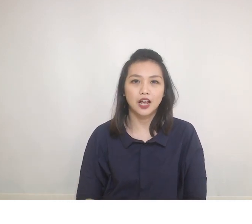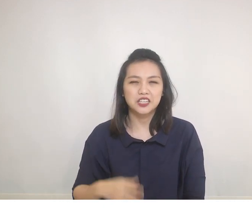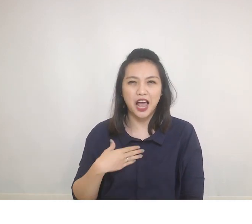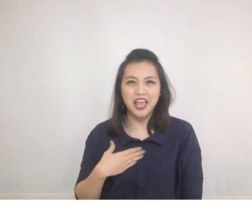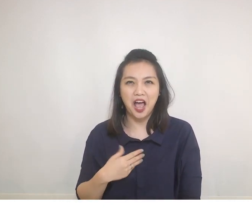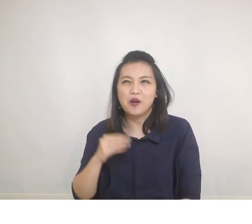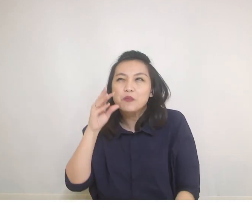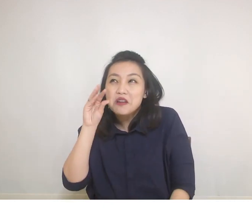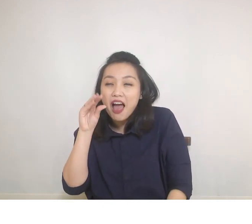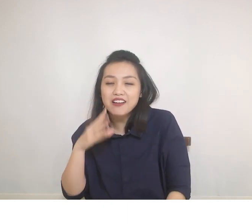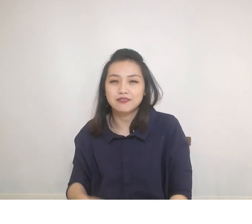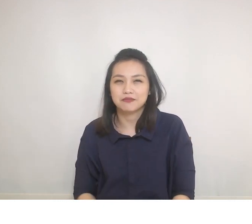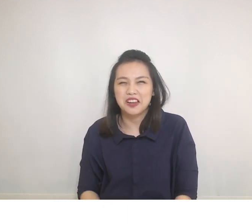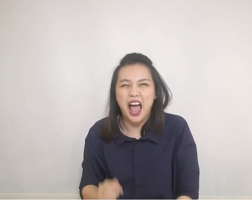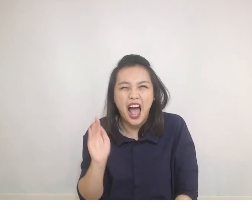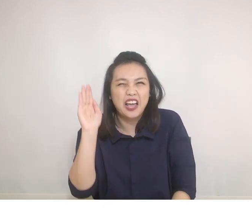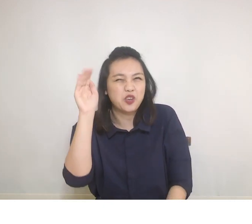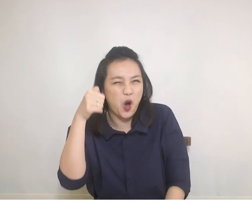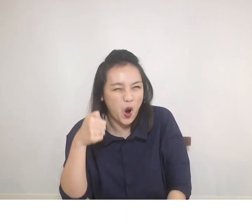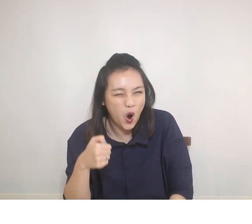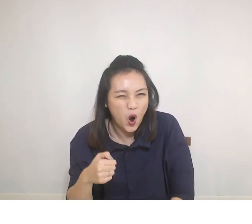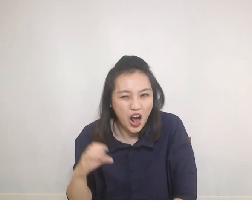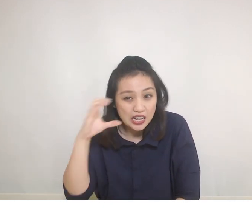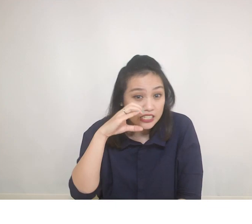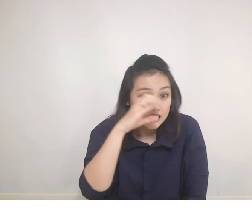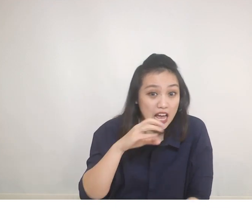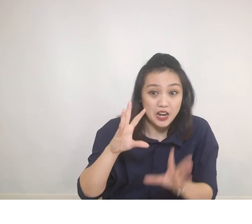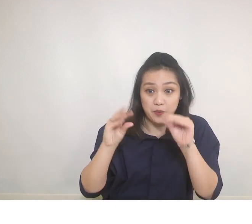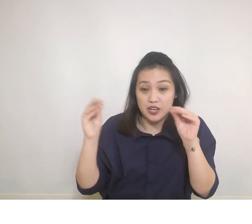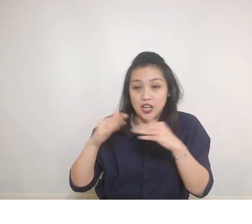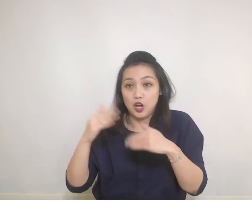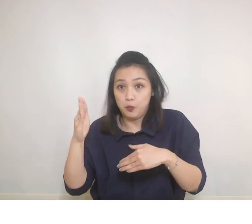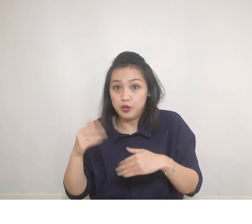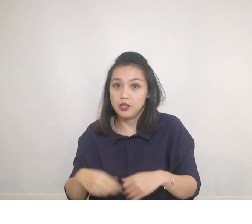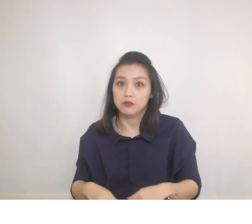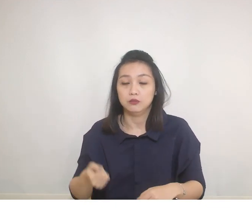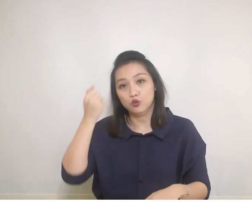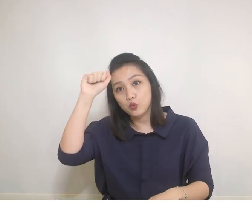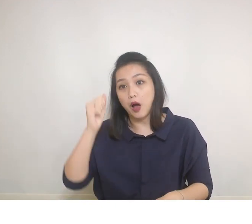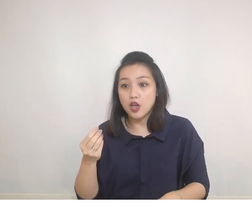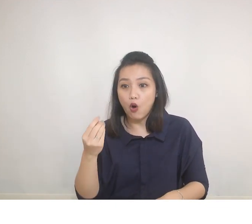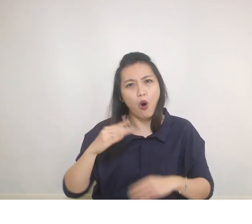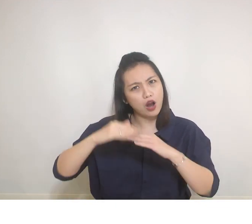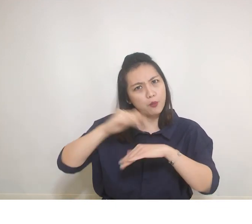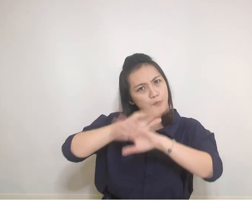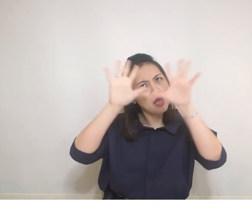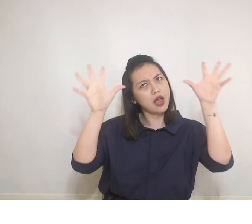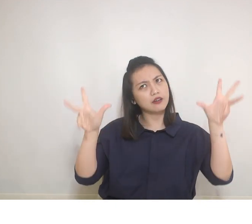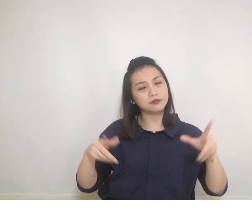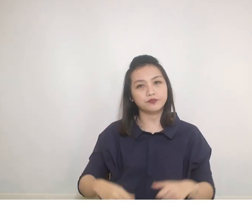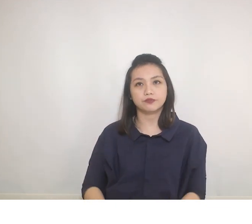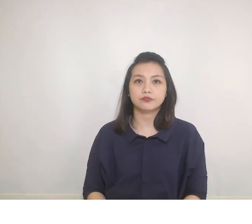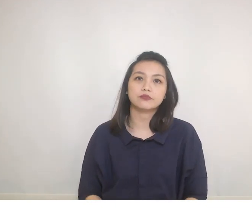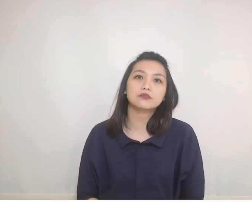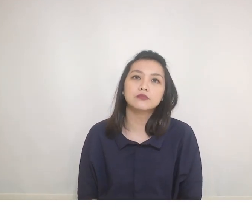Dan itu beberapa kali dia katakan, 2-3 kali, dan saya mikir ya sudahlah, saya sebagai istri harus nurut. Jadi saya